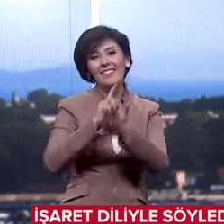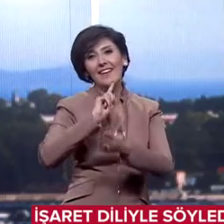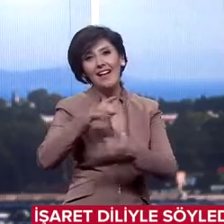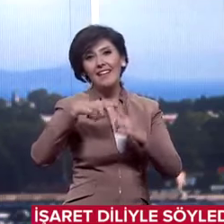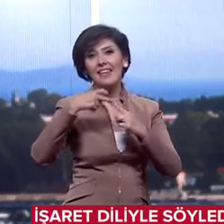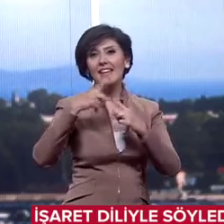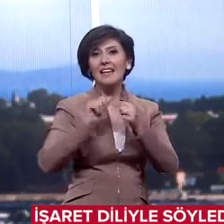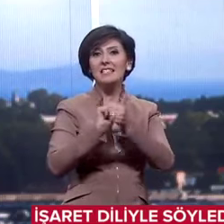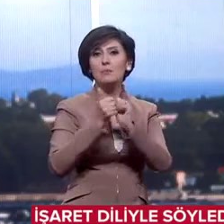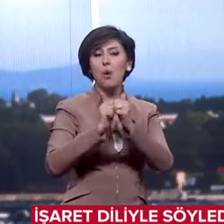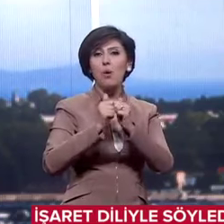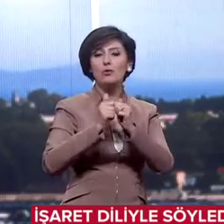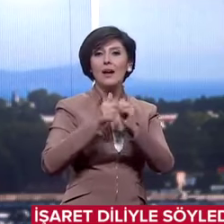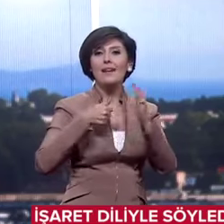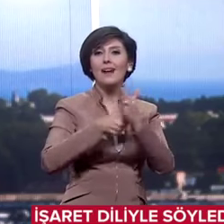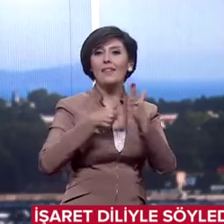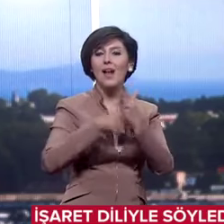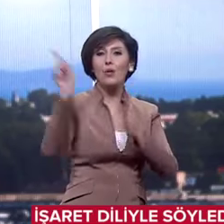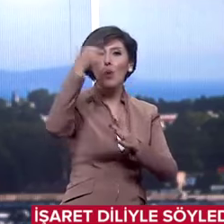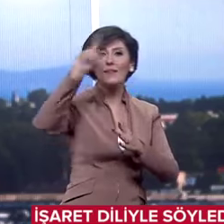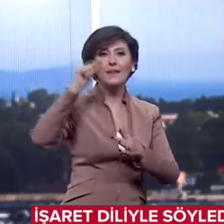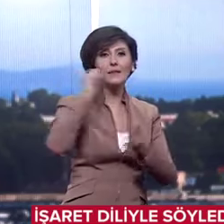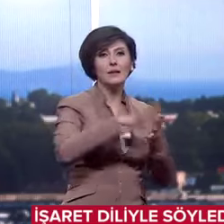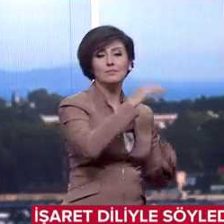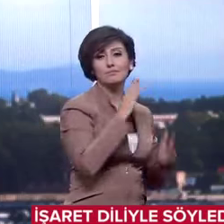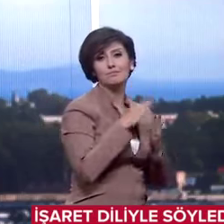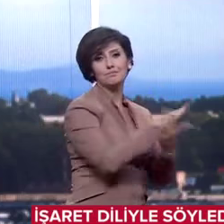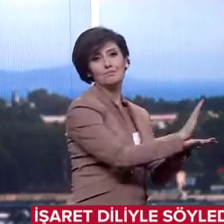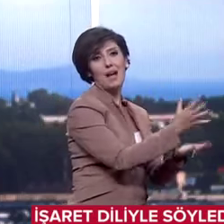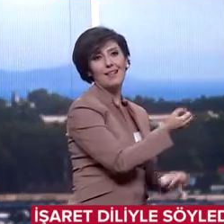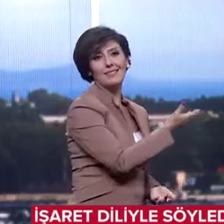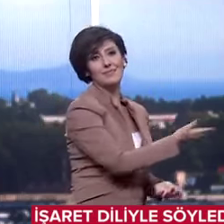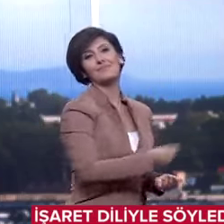Kanal Koordinatörü Mehmet Buğra Şahin aldı. Mehmet Buğra Şahin, Sayın Mehmet Buğra Şahin.